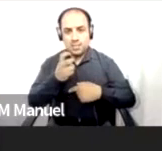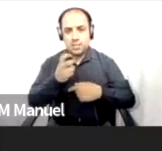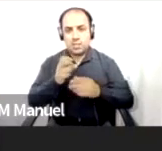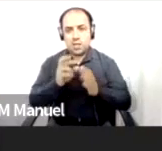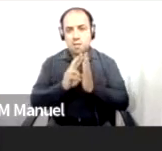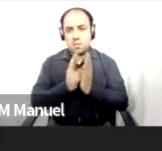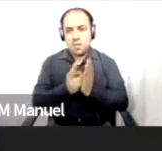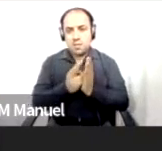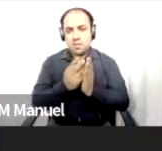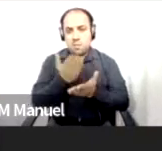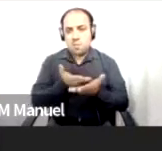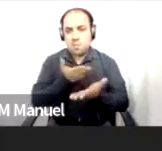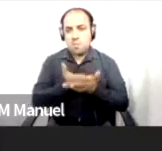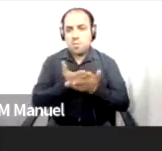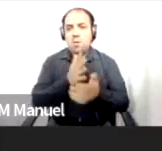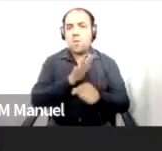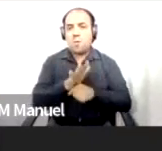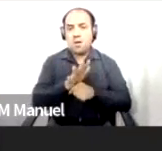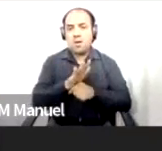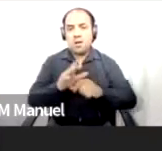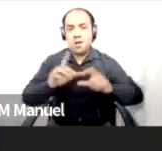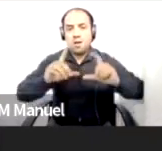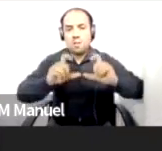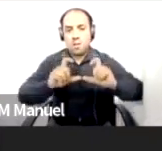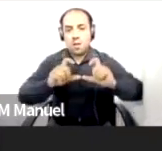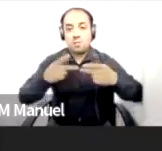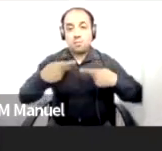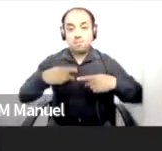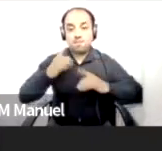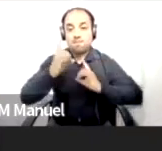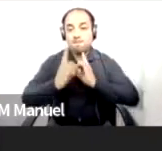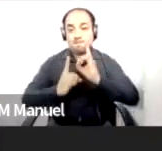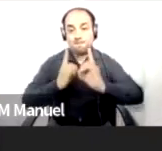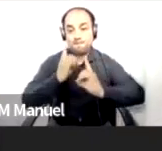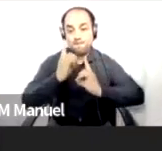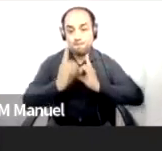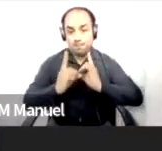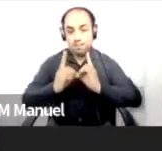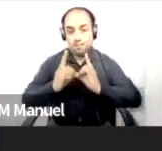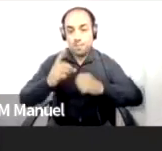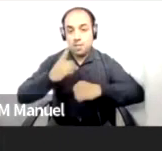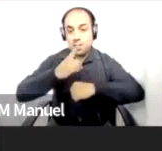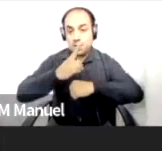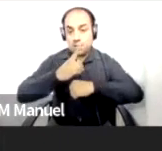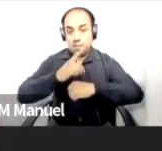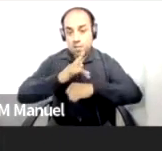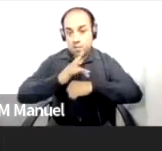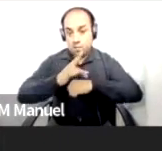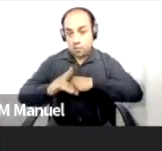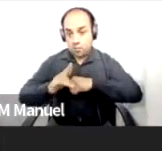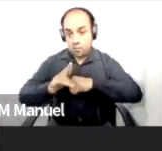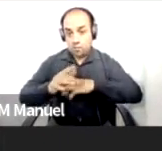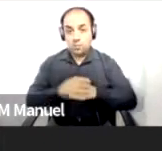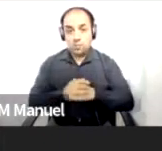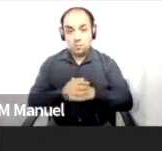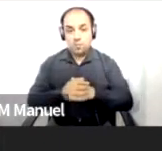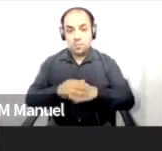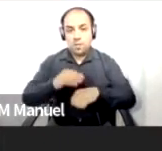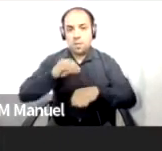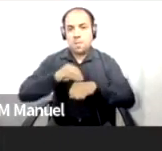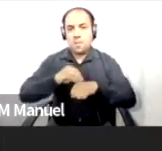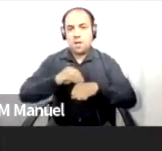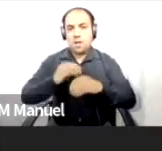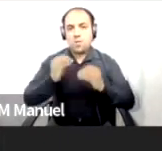que proponen es retratar a los atletas y deportistas desnudos. Entonces nos ponen infinidad de tipos